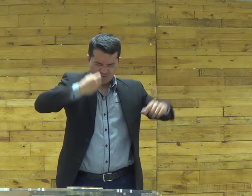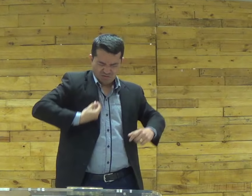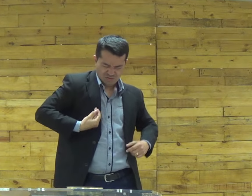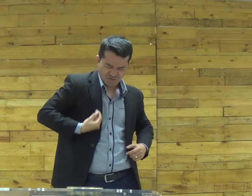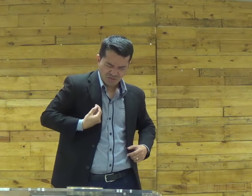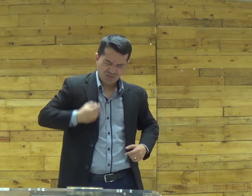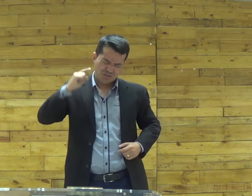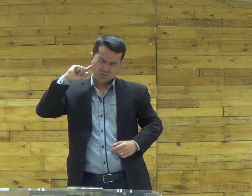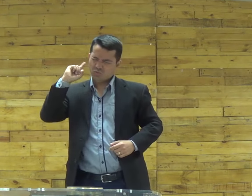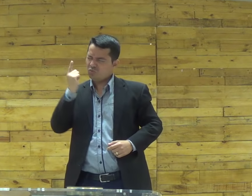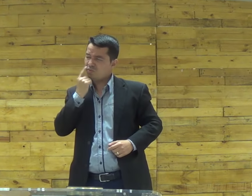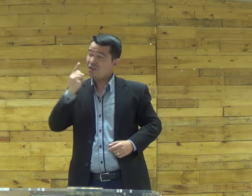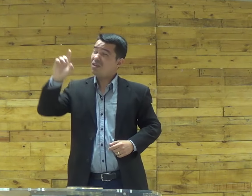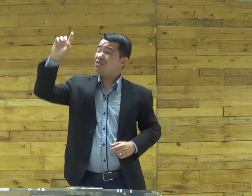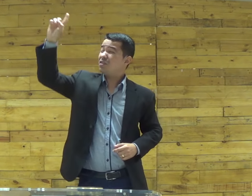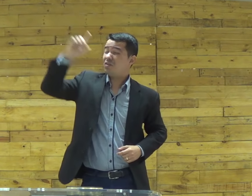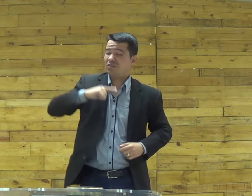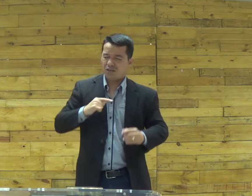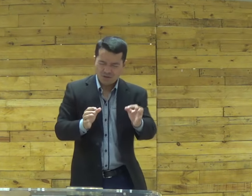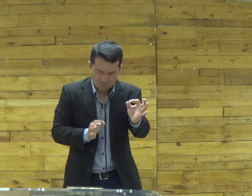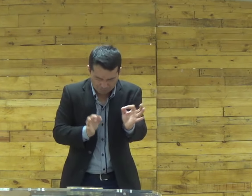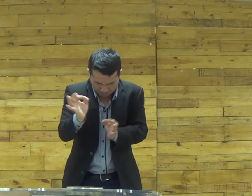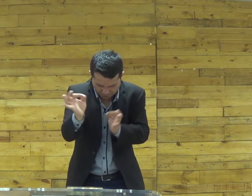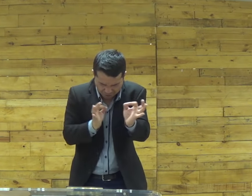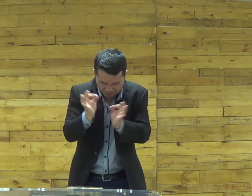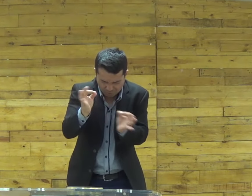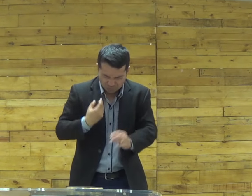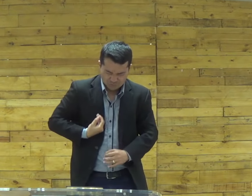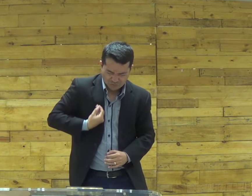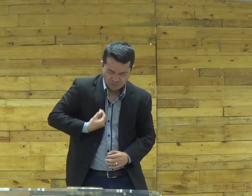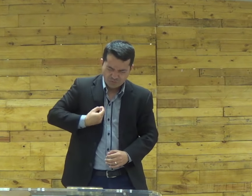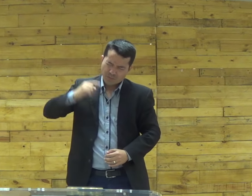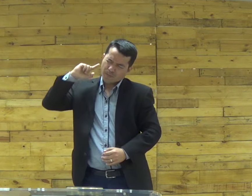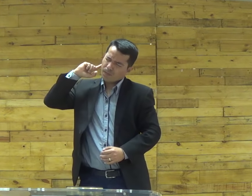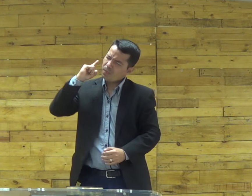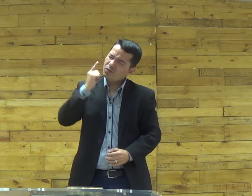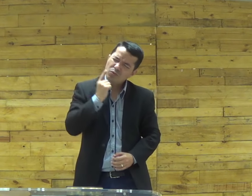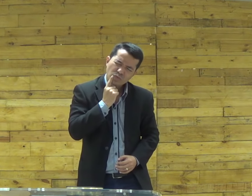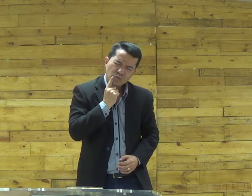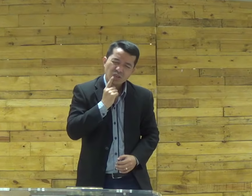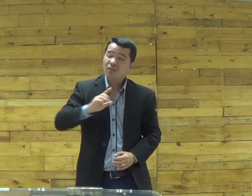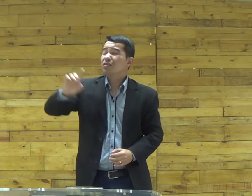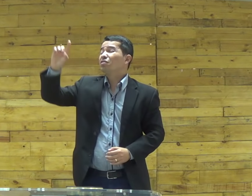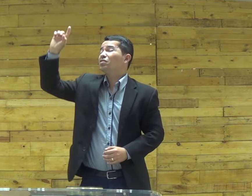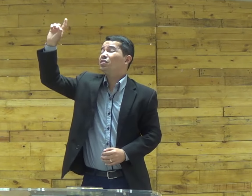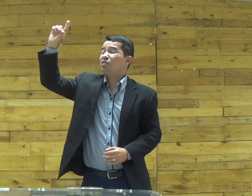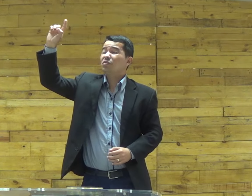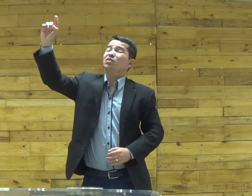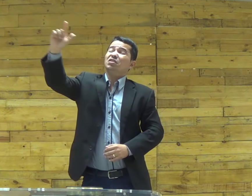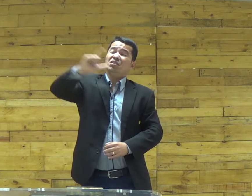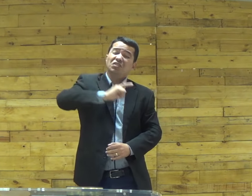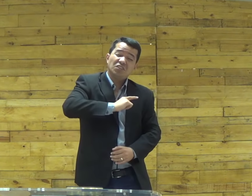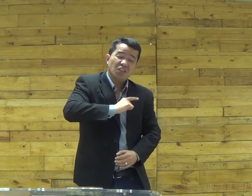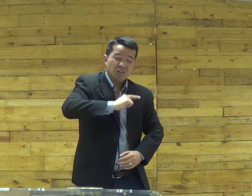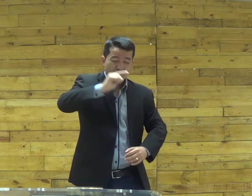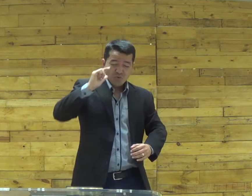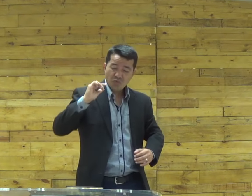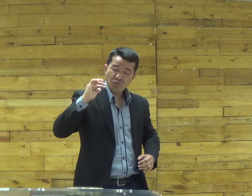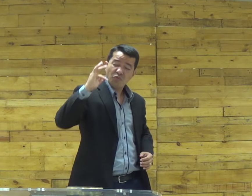se se preocupa, o Senhor se importa com suas vidas. O Senhor tem sonhos, tem projetos para vida de cada